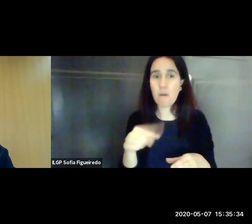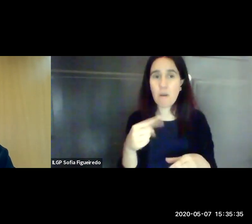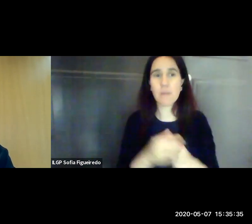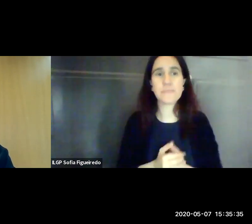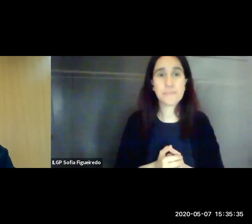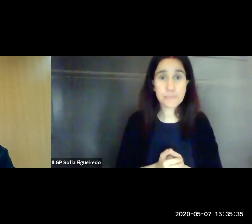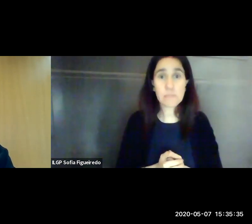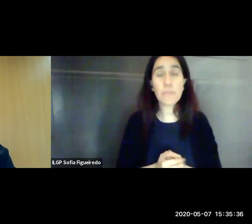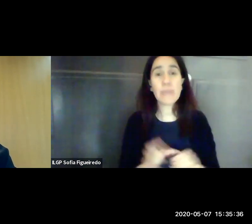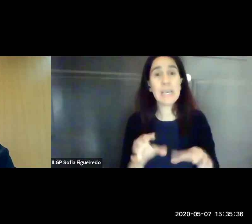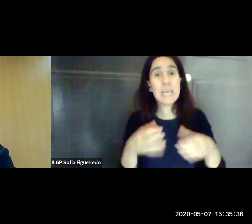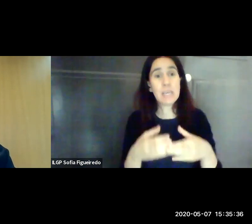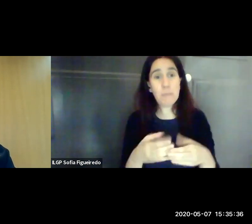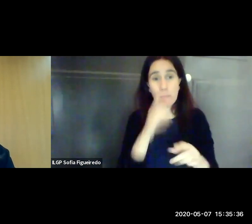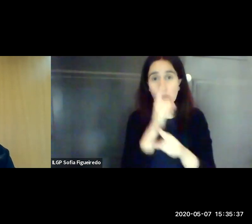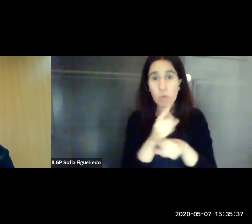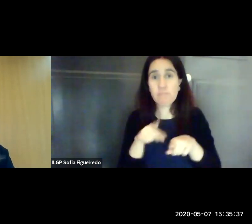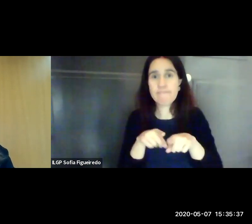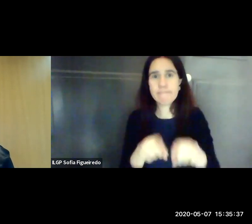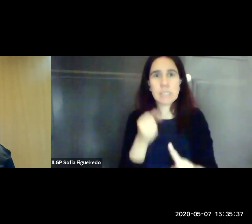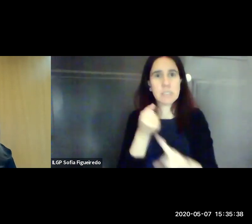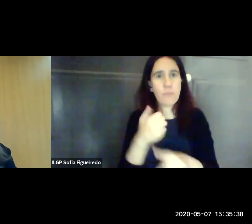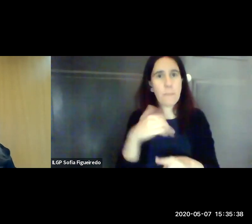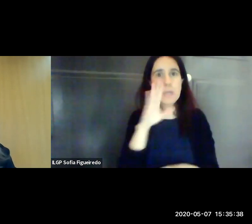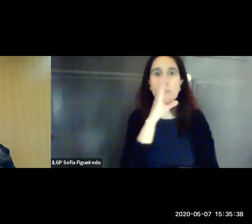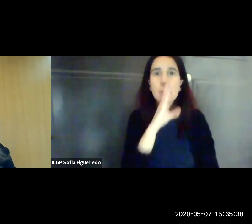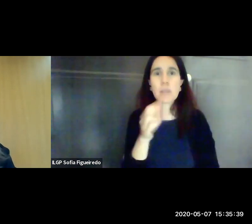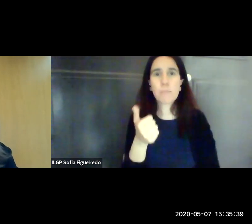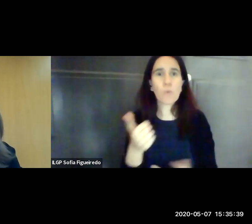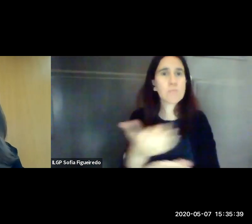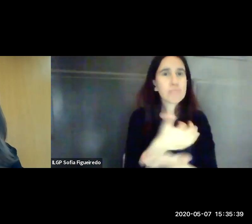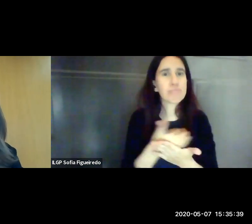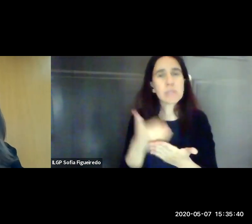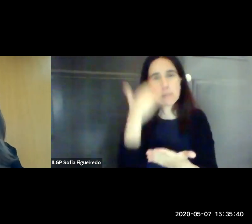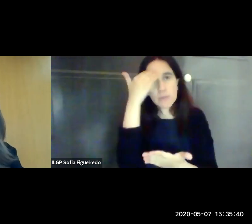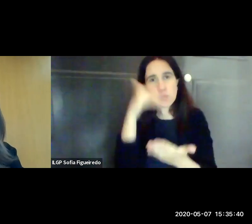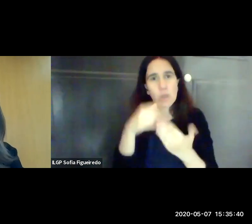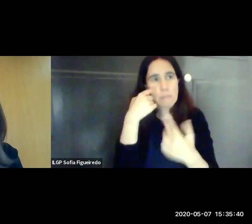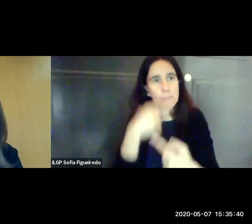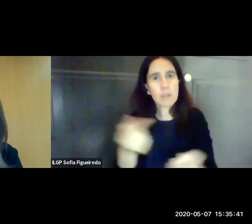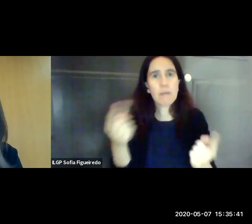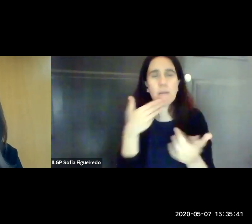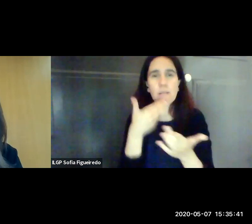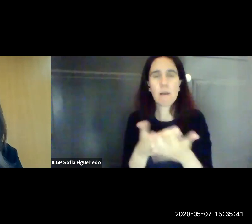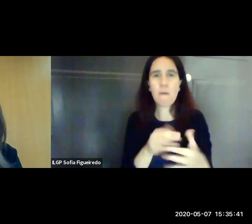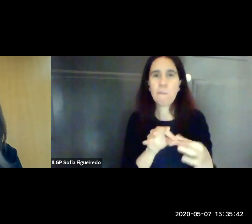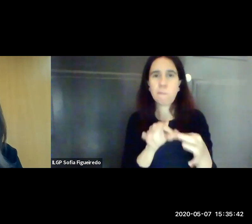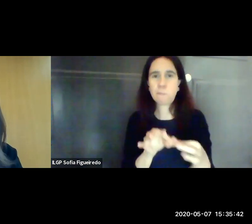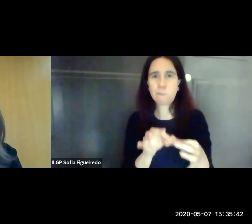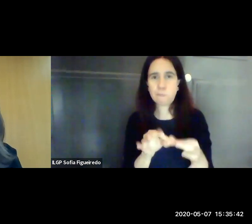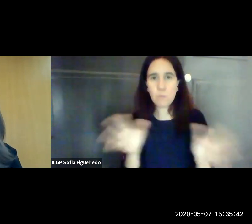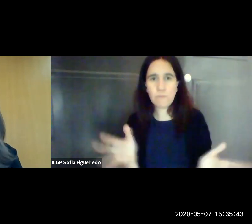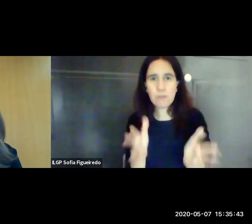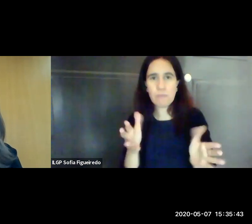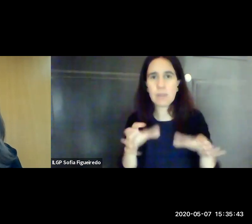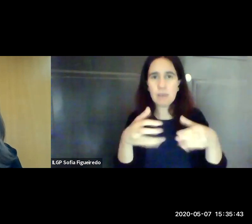membros da equipa é agora um desafio ainda maior e a partilha de boas práticas e resultados promove a coesão da